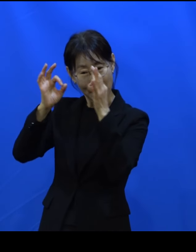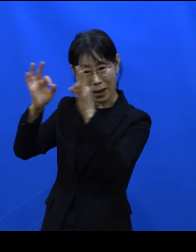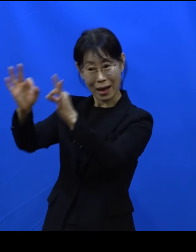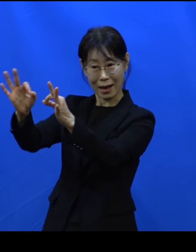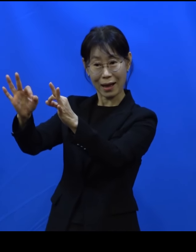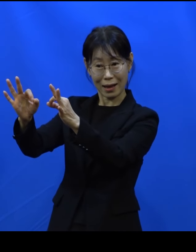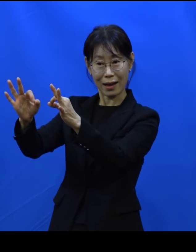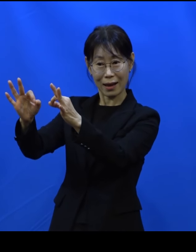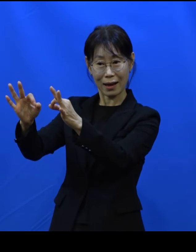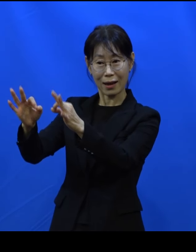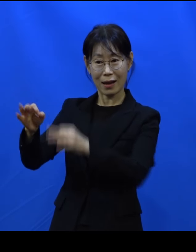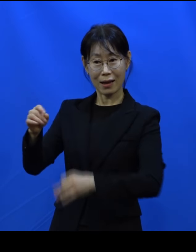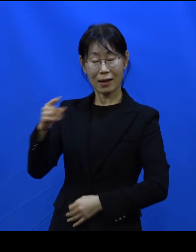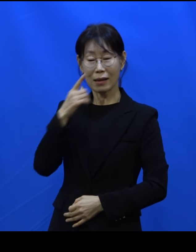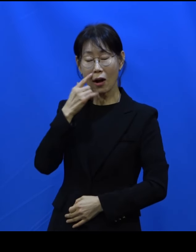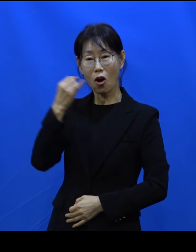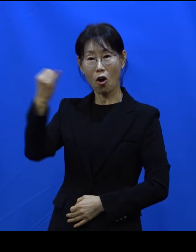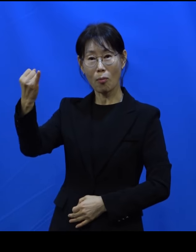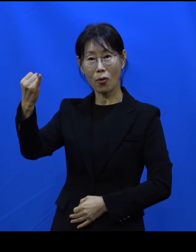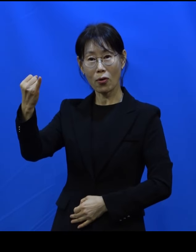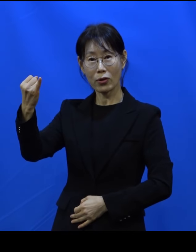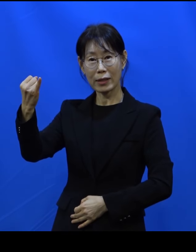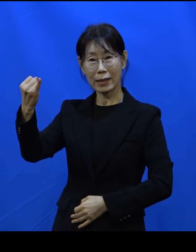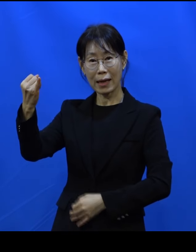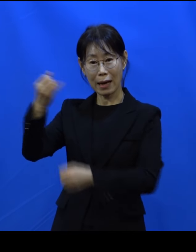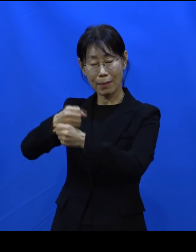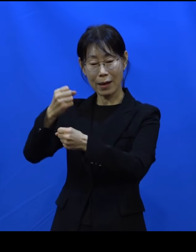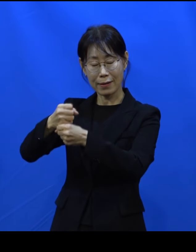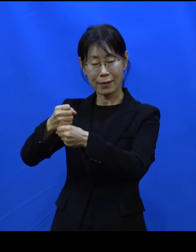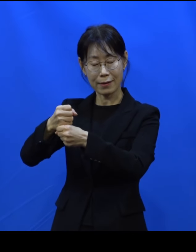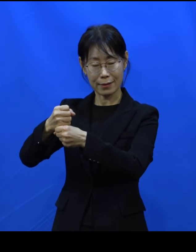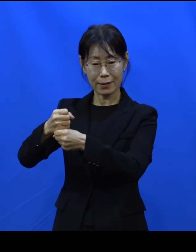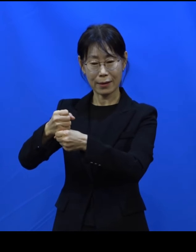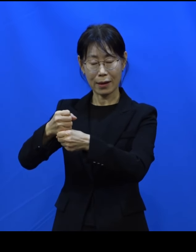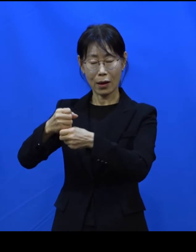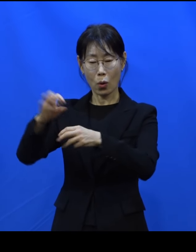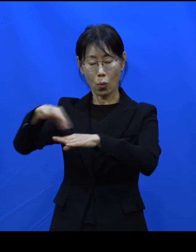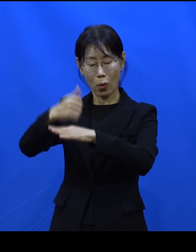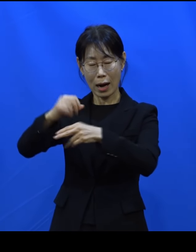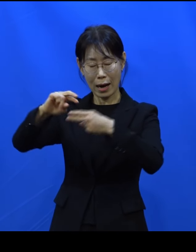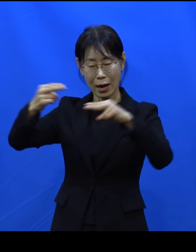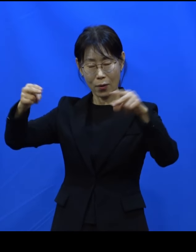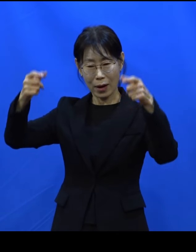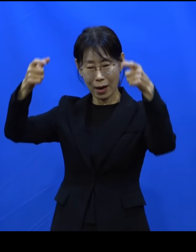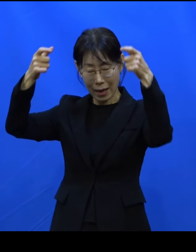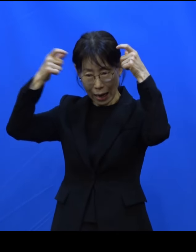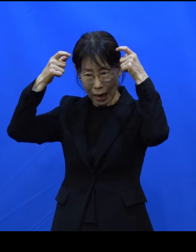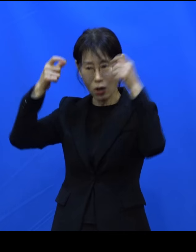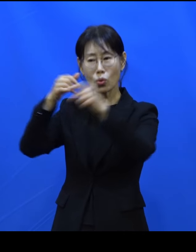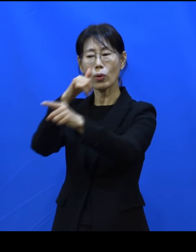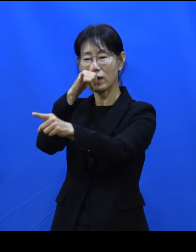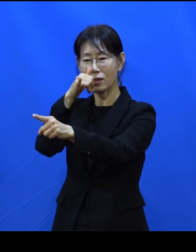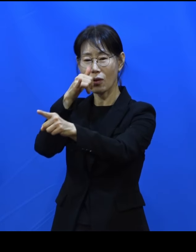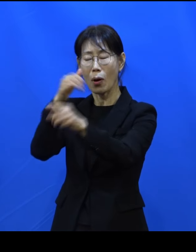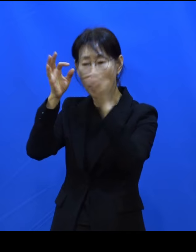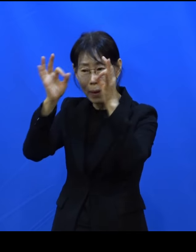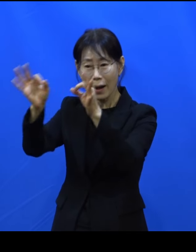기쁠 때에 그의 어머니가 씌운 왕관이 거물이 있구나. 11절이